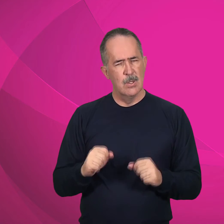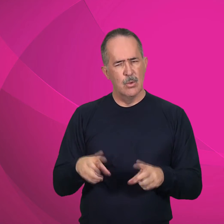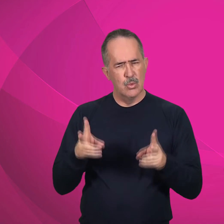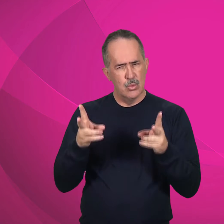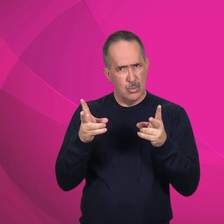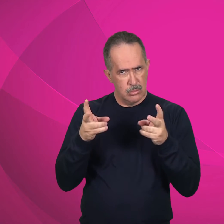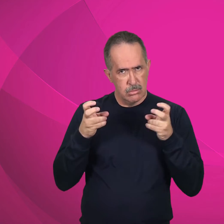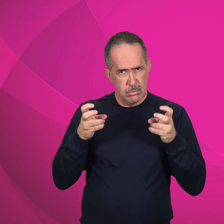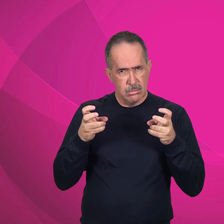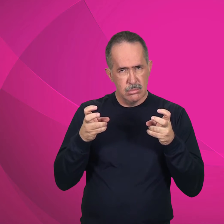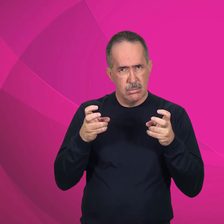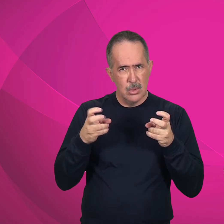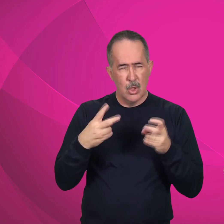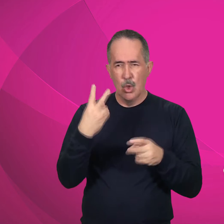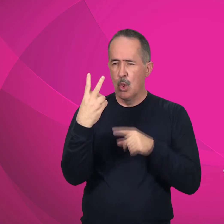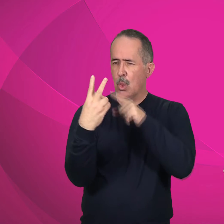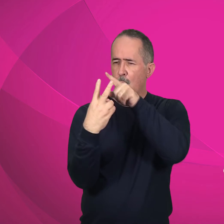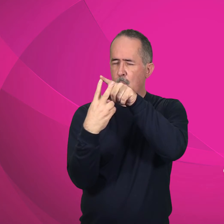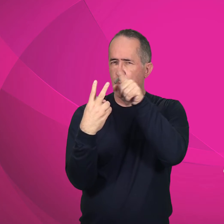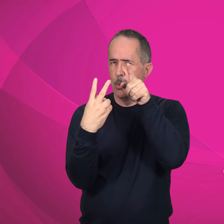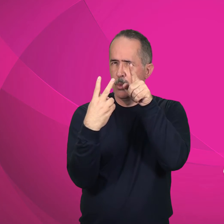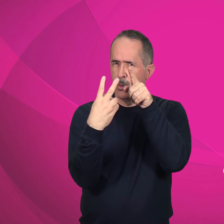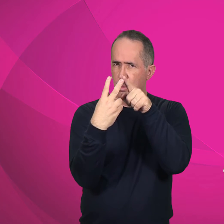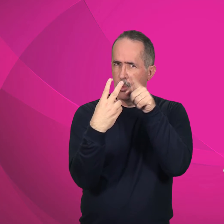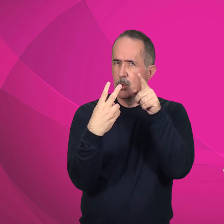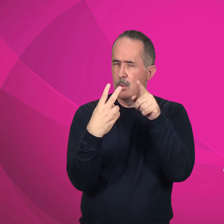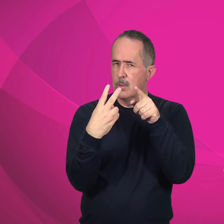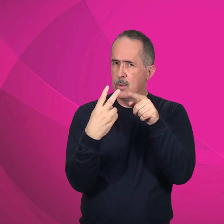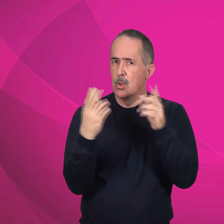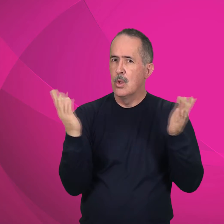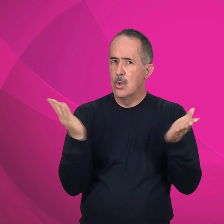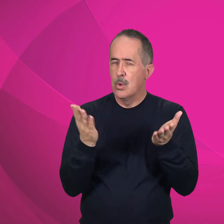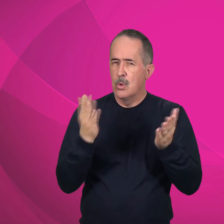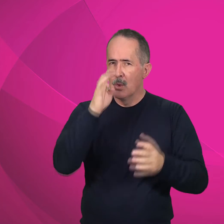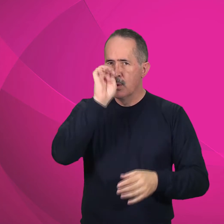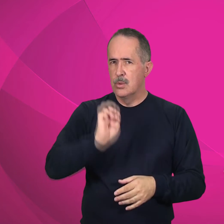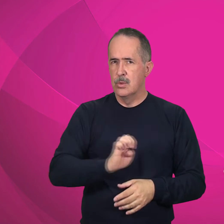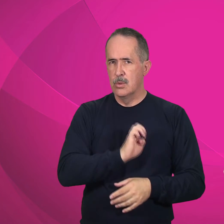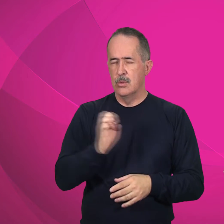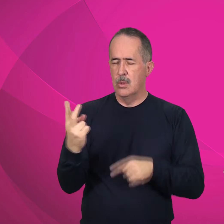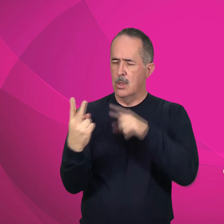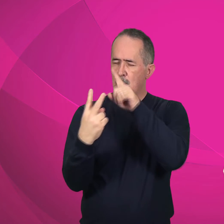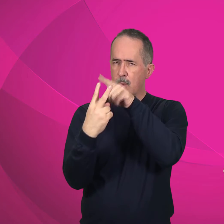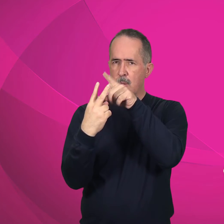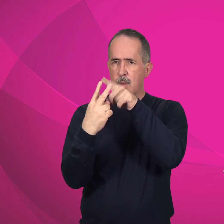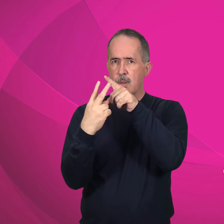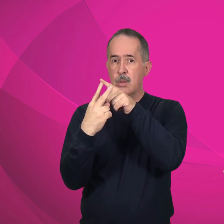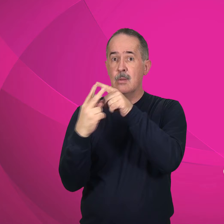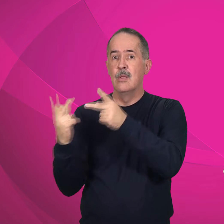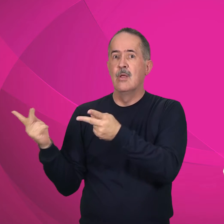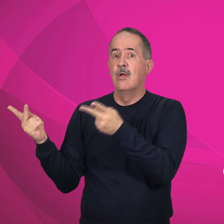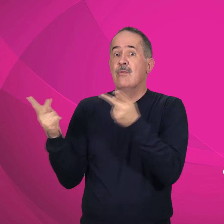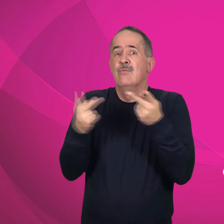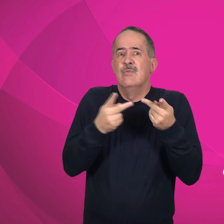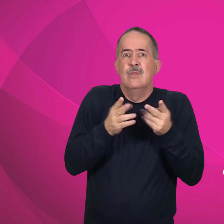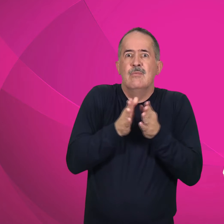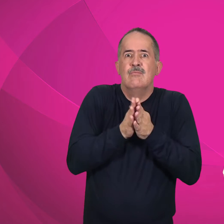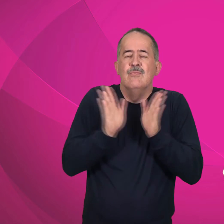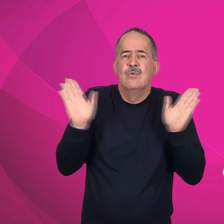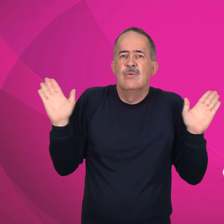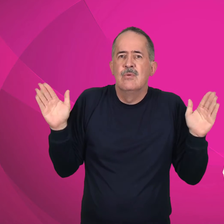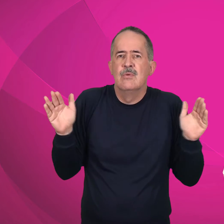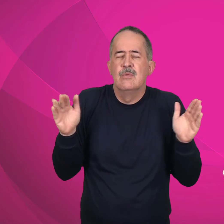destacar dois aspectos do evangelho de hoje o primeiro a